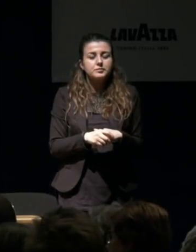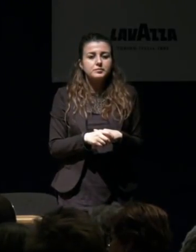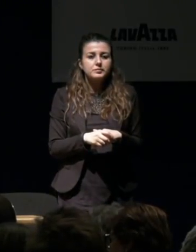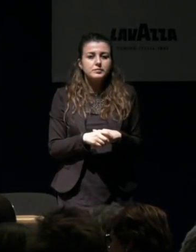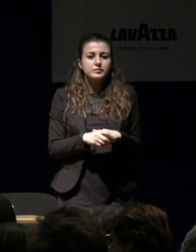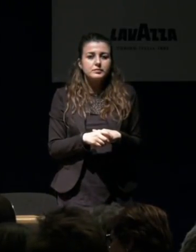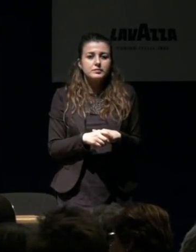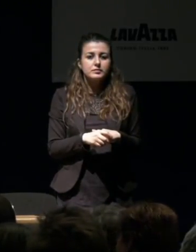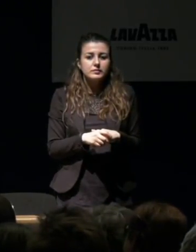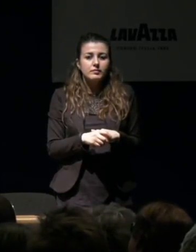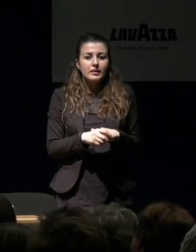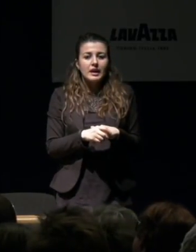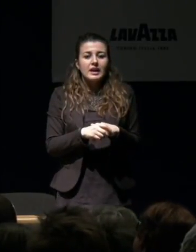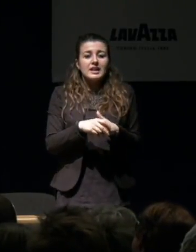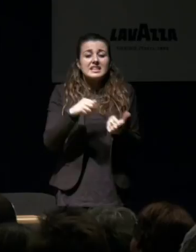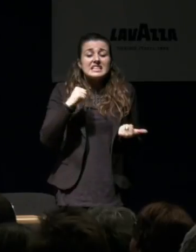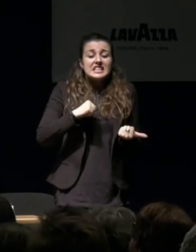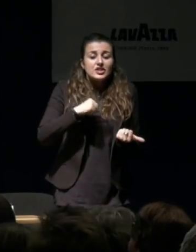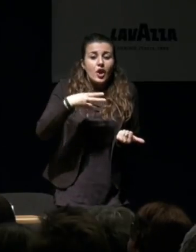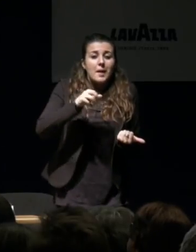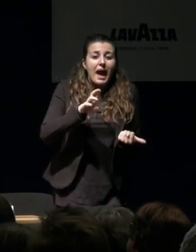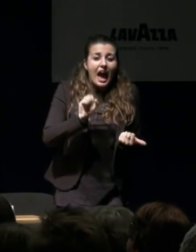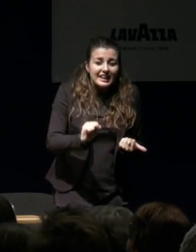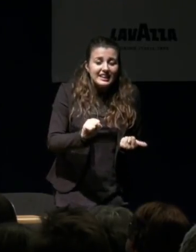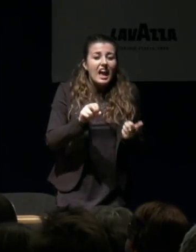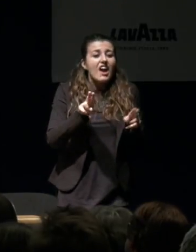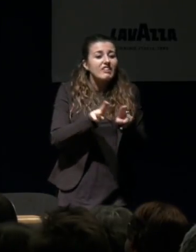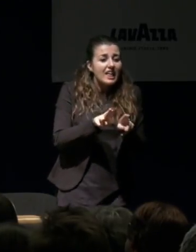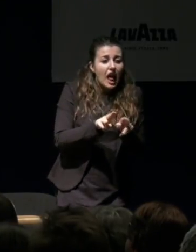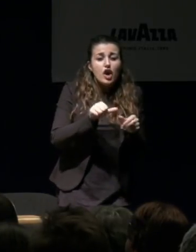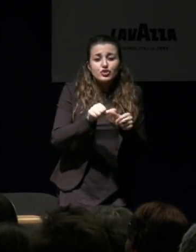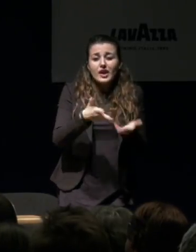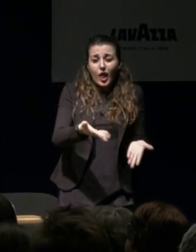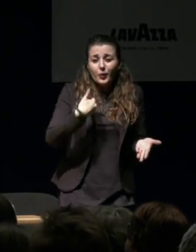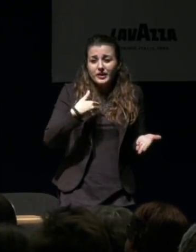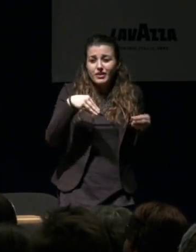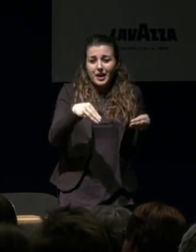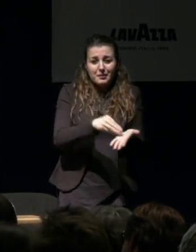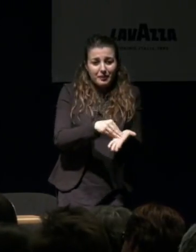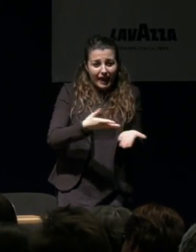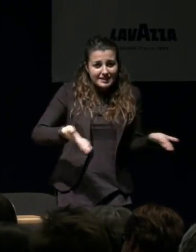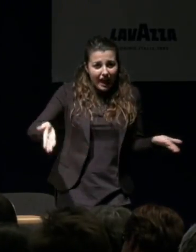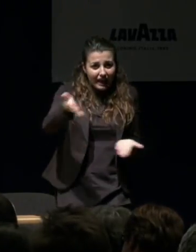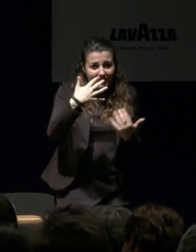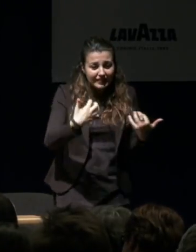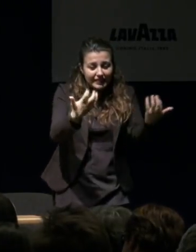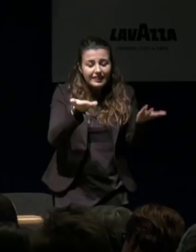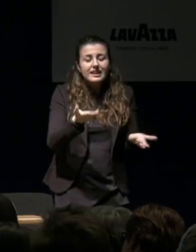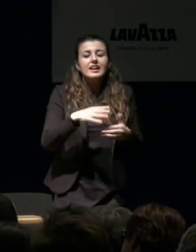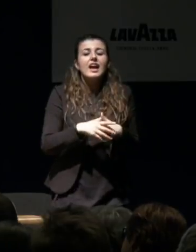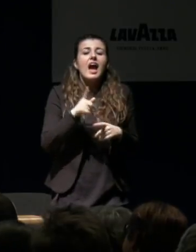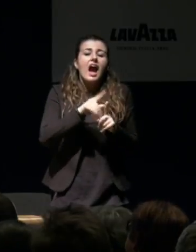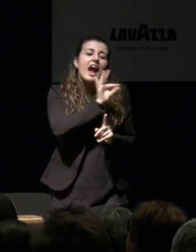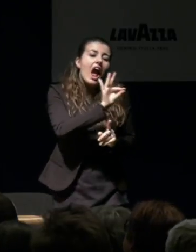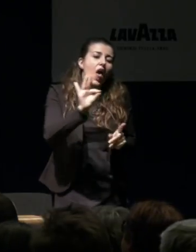la signora maria il fratello la sorella di alessandro sono qui con noi questa sera e sono qui con noi una serie